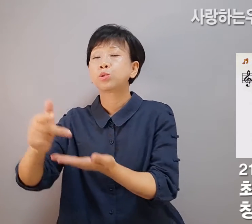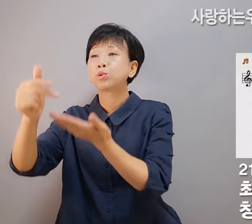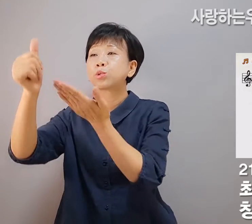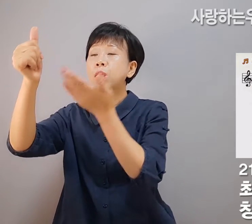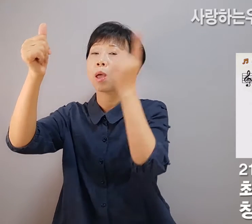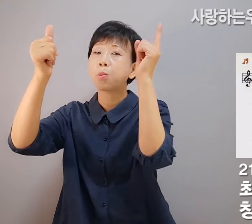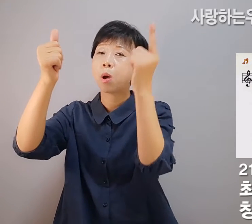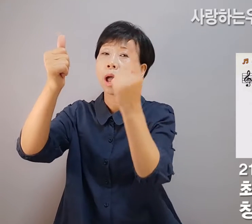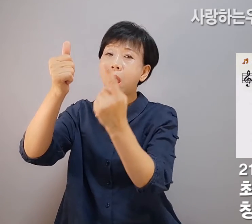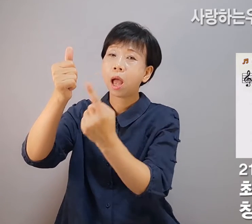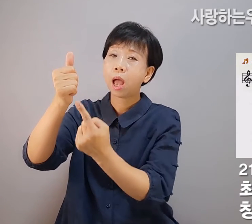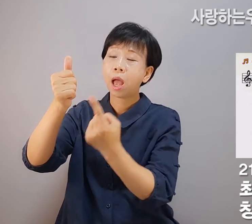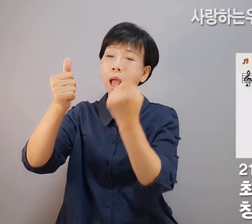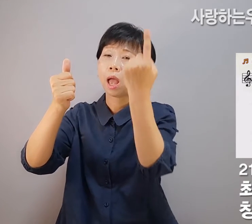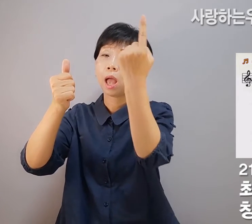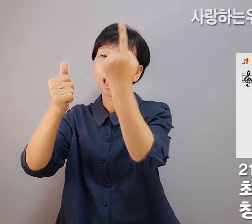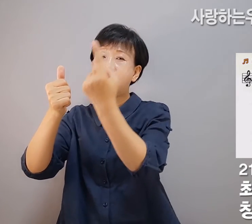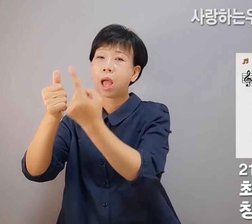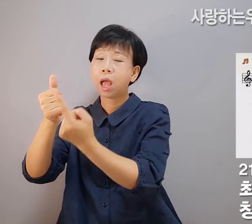주께 와